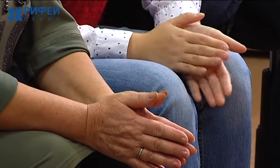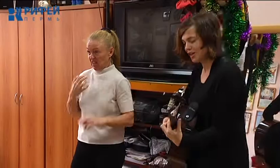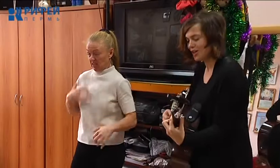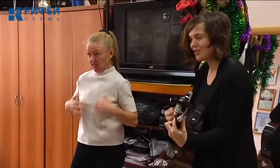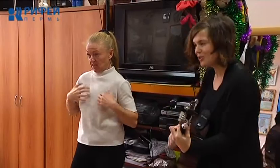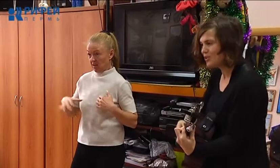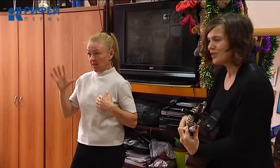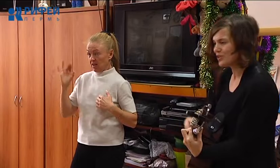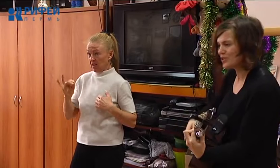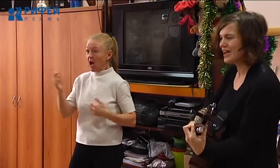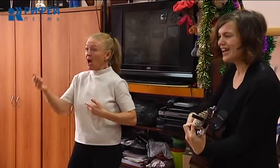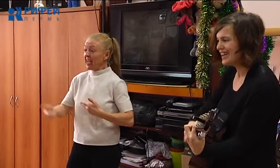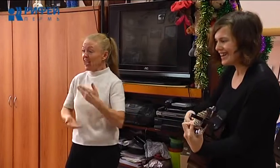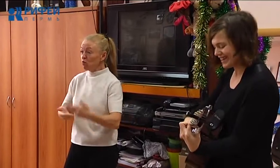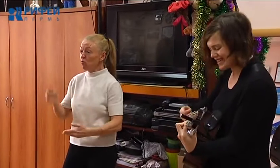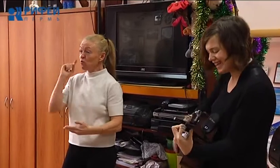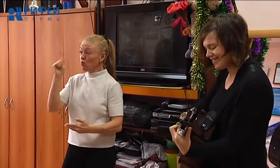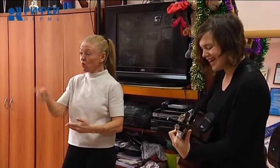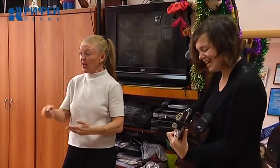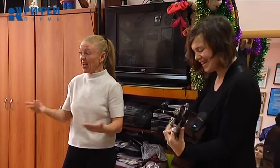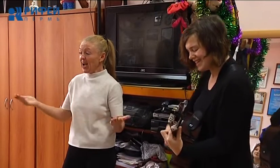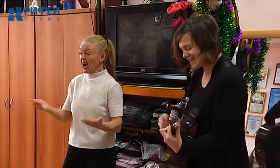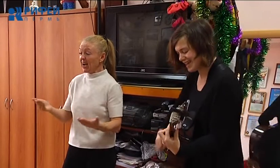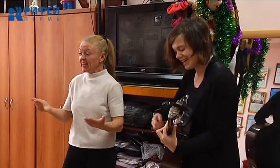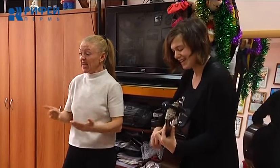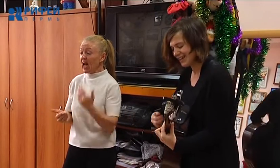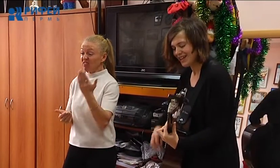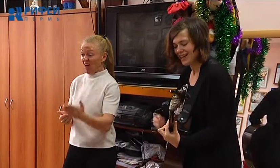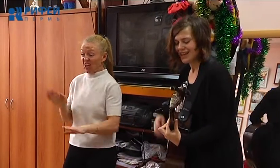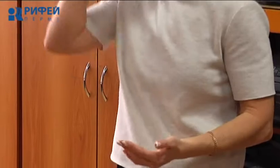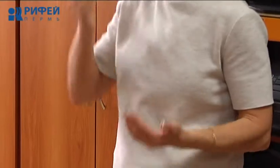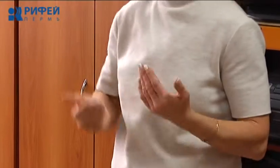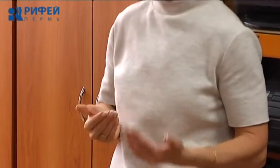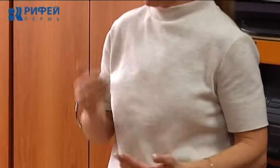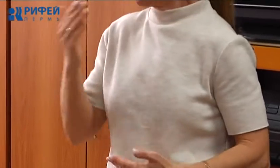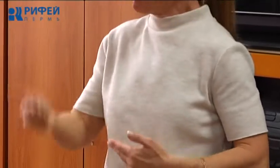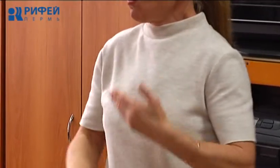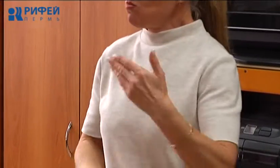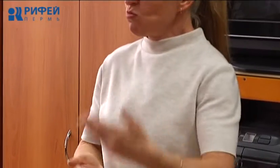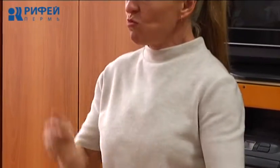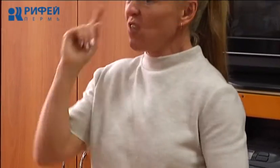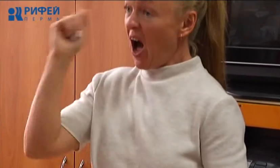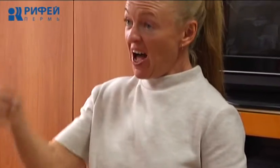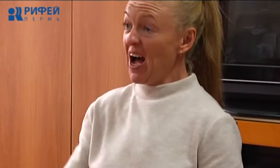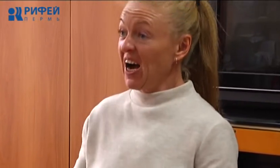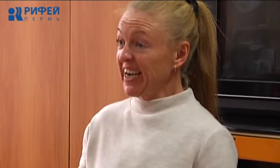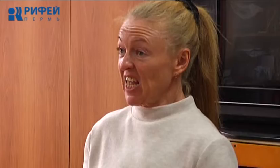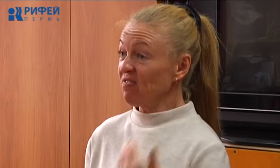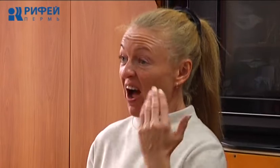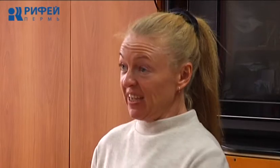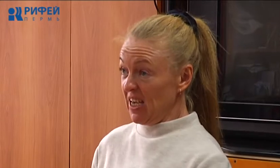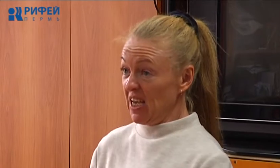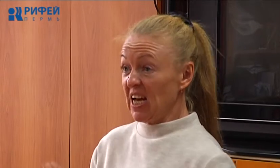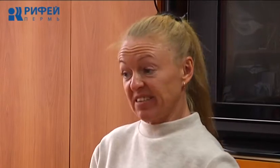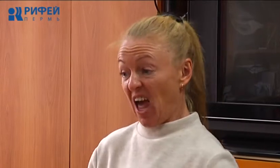в конце концов, музыку. Туда, где твои следы. Песню Кристины руками пропевает Полина